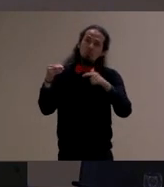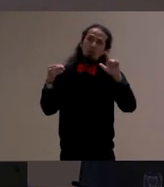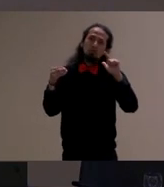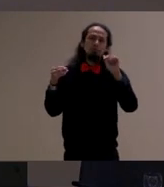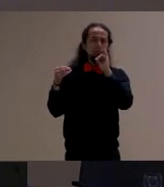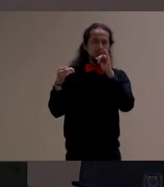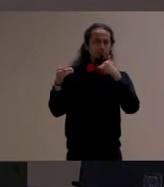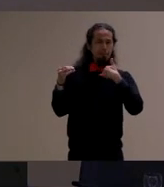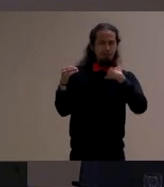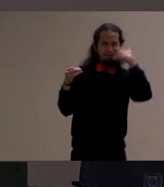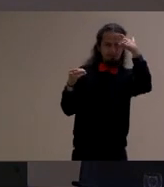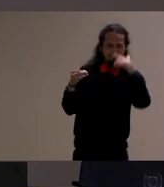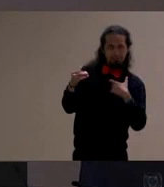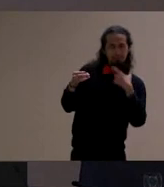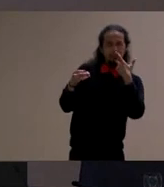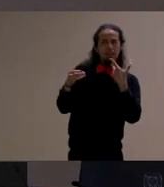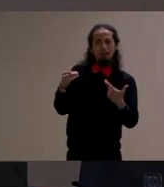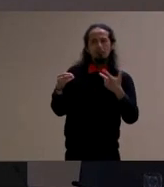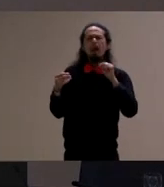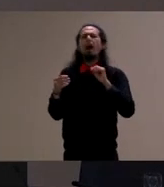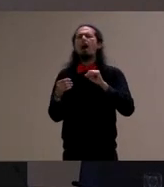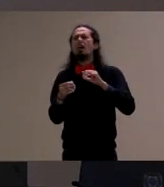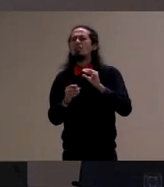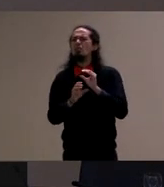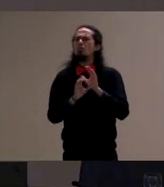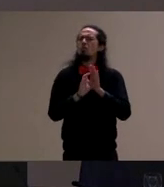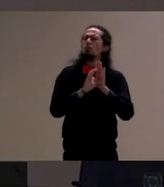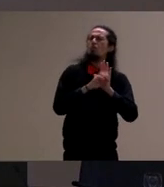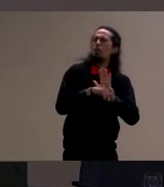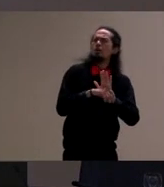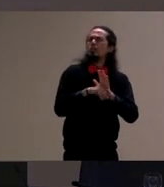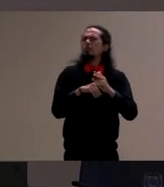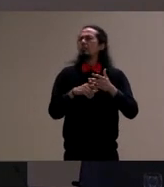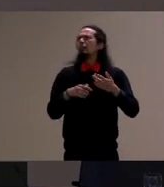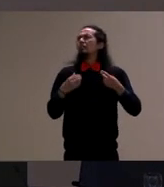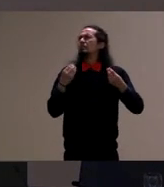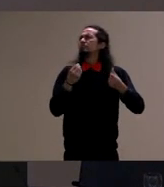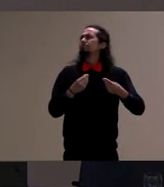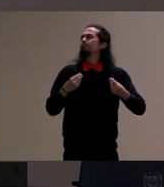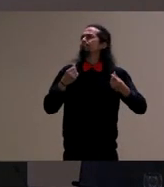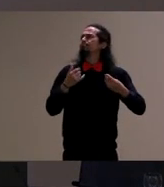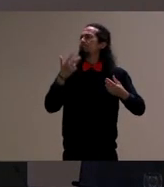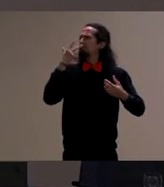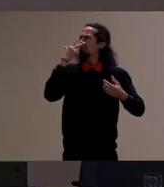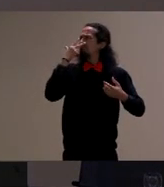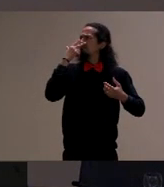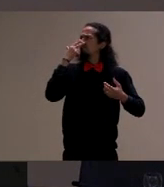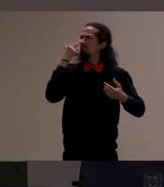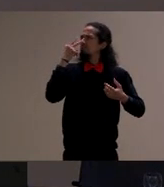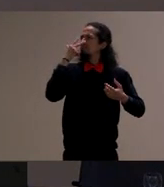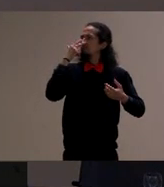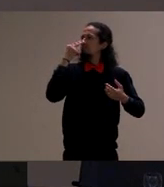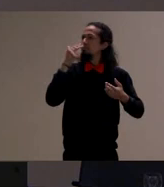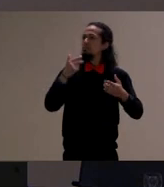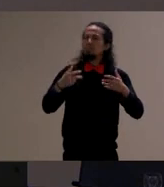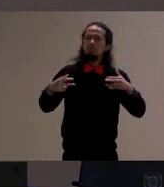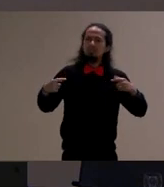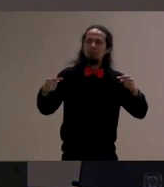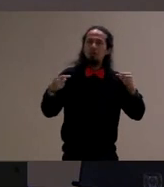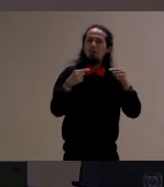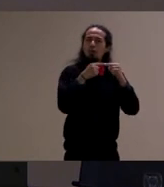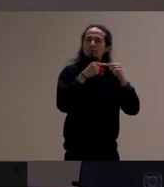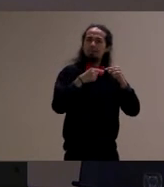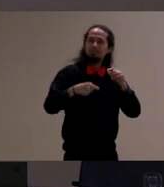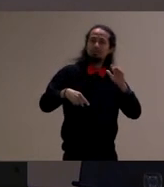entre outras também que trouxesse mais uma concepção de experiência mais né a partir do que propõe também o documento da